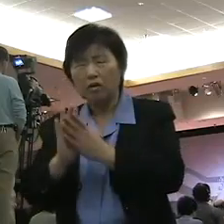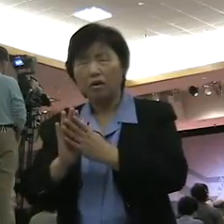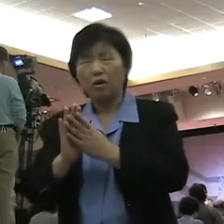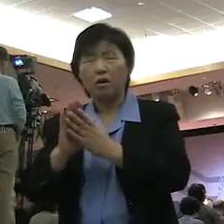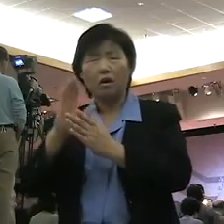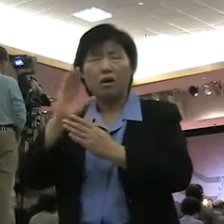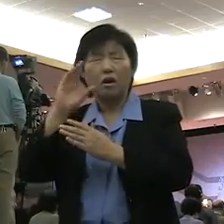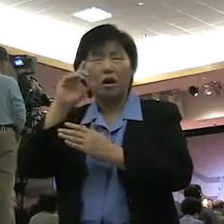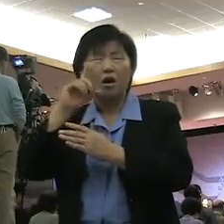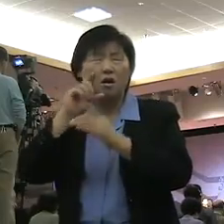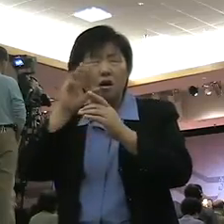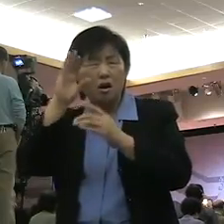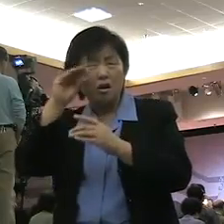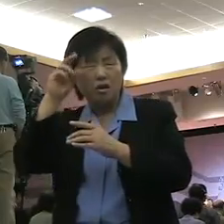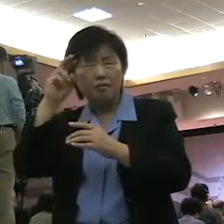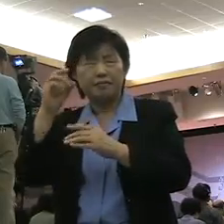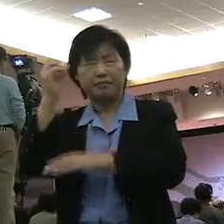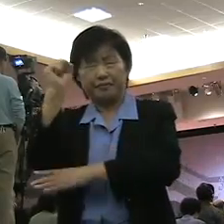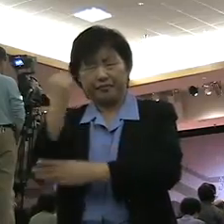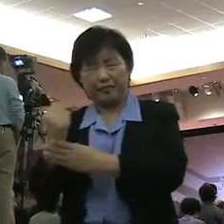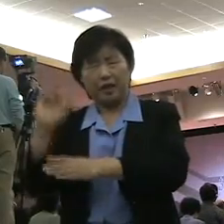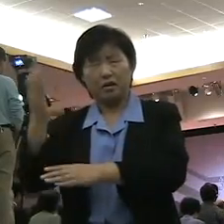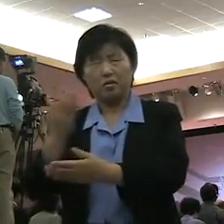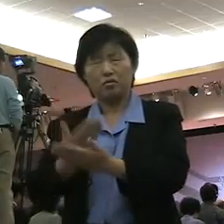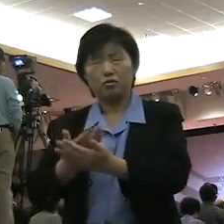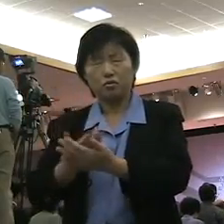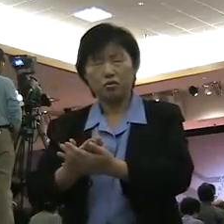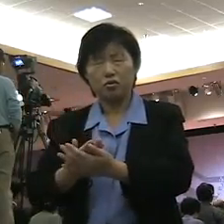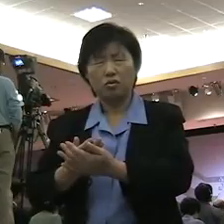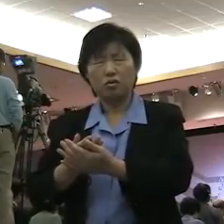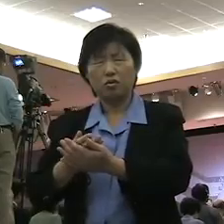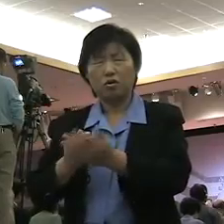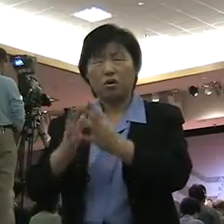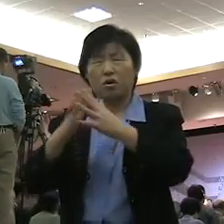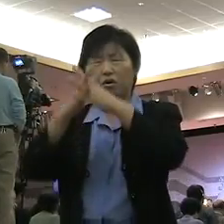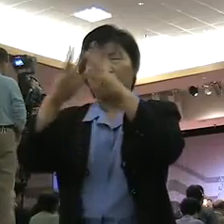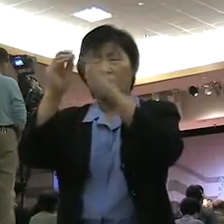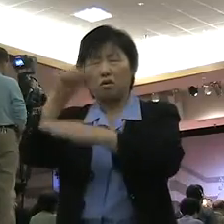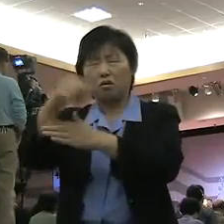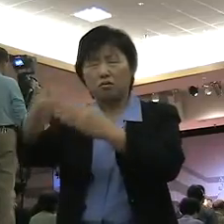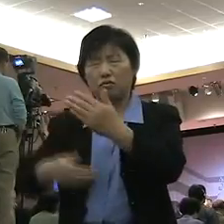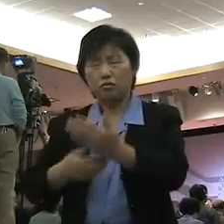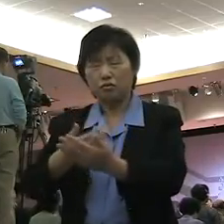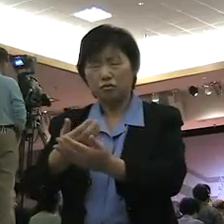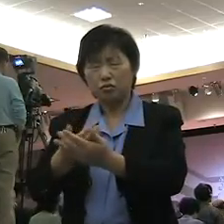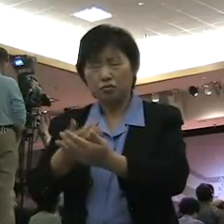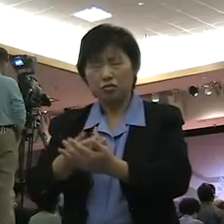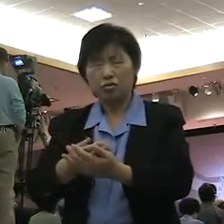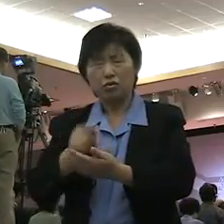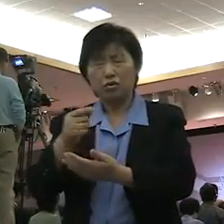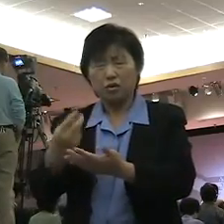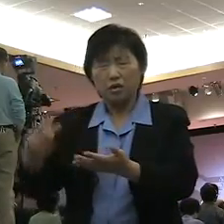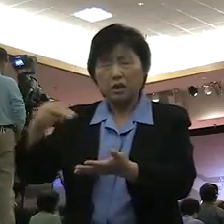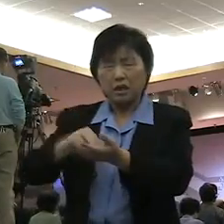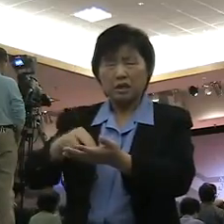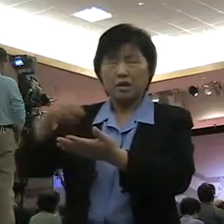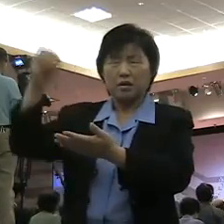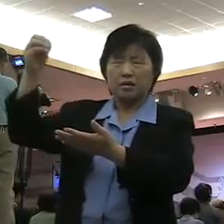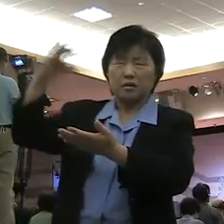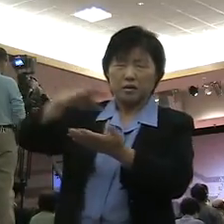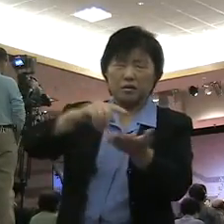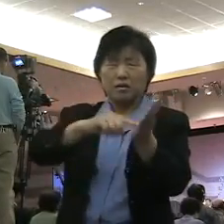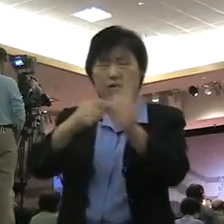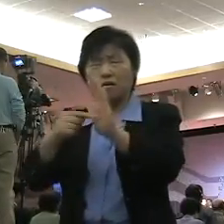하여 주시옵소서. 학원사님의 천념할 수 있도록 건물을 허락하여 주시옵소서. 일어나라 빛을